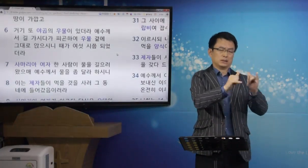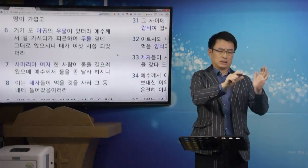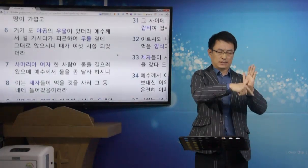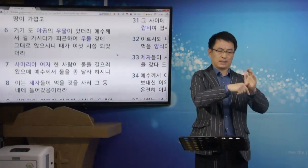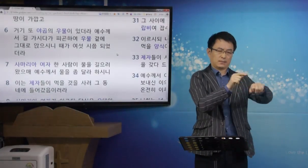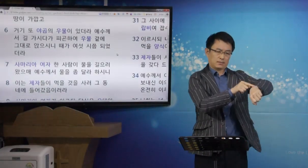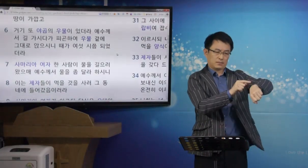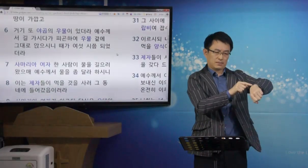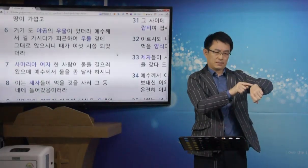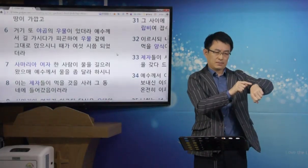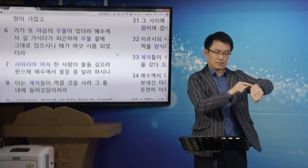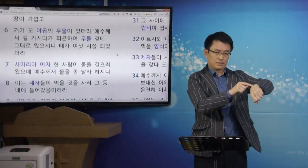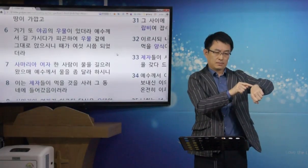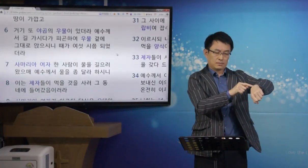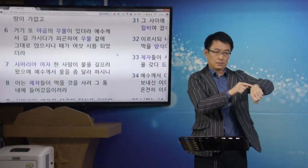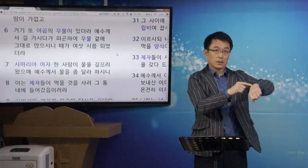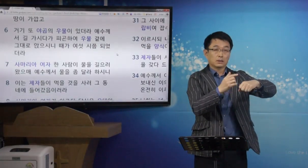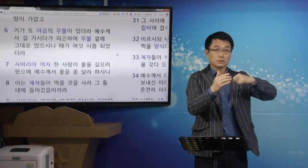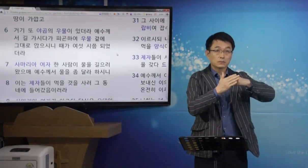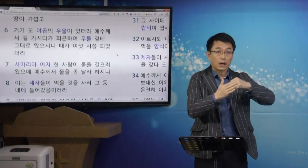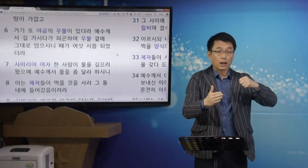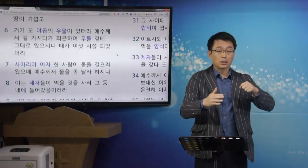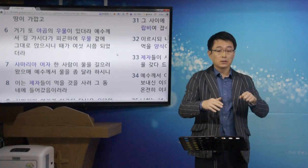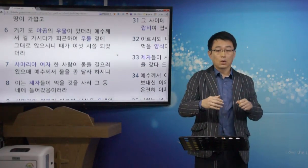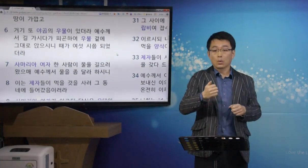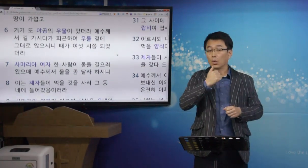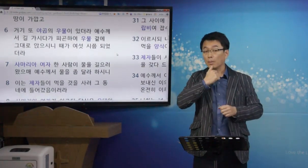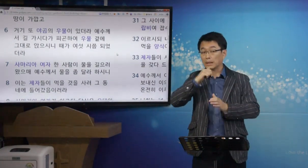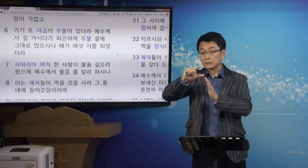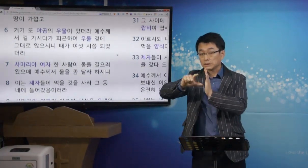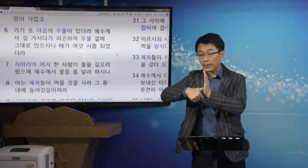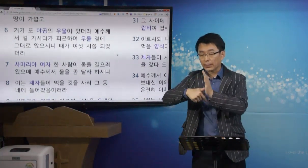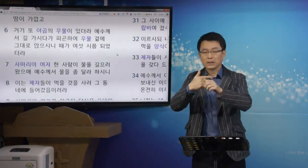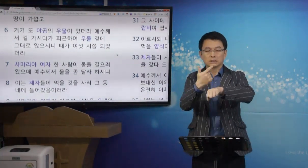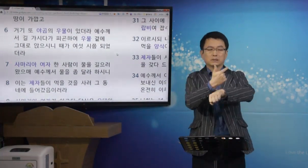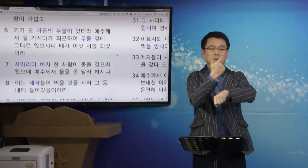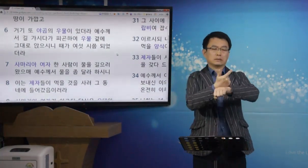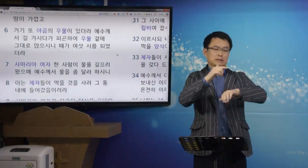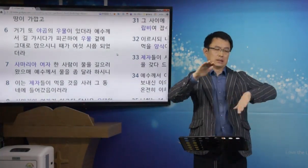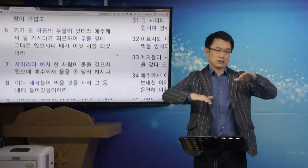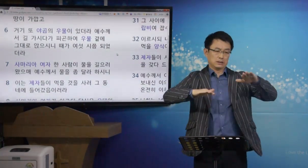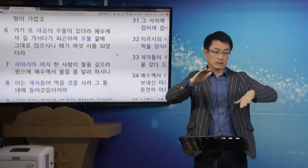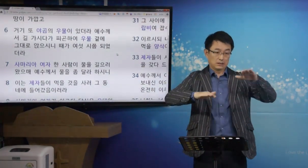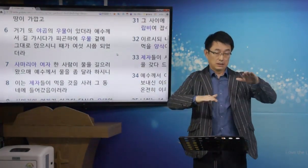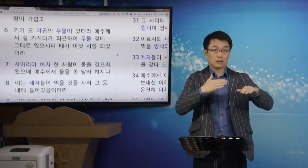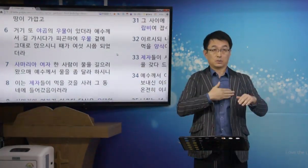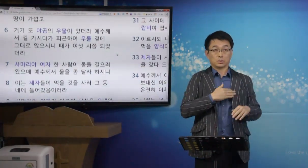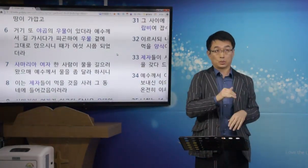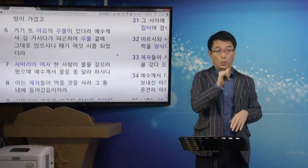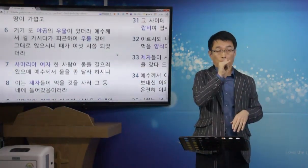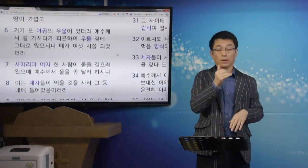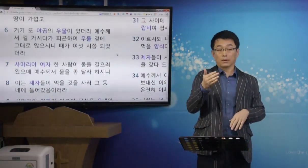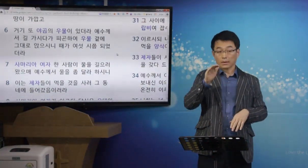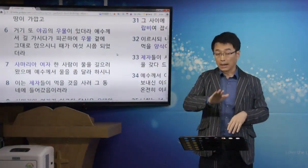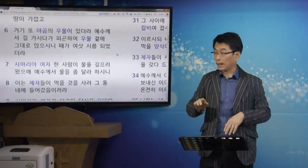보면 유대인의 시간을 사용하고 있습니다. 로마의 시간과는 6시간의 차이가